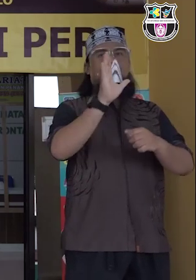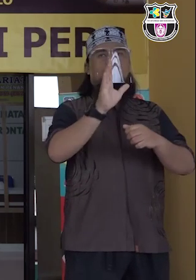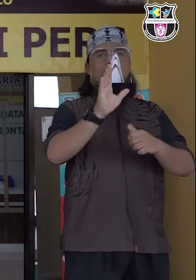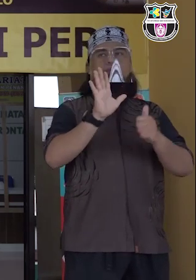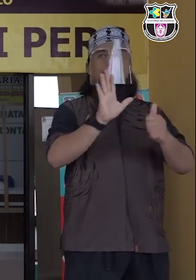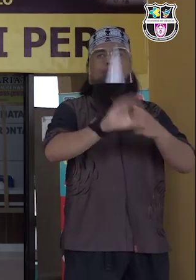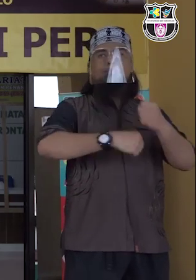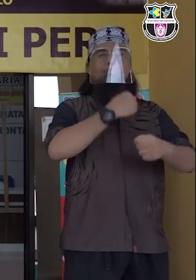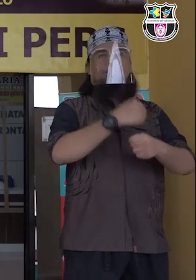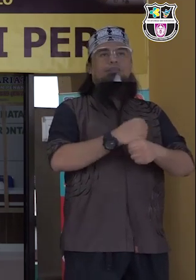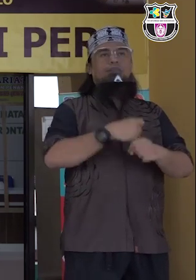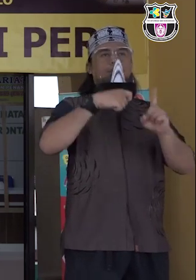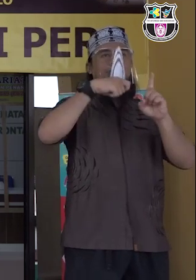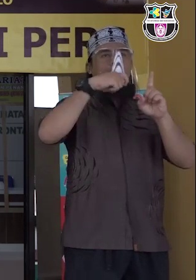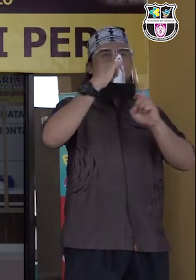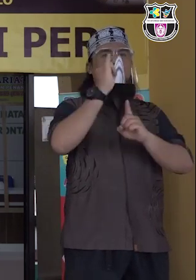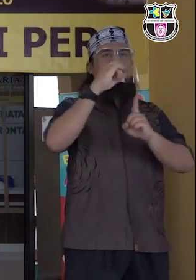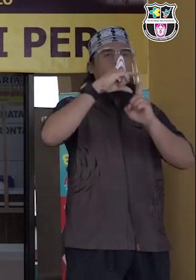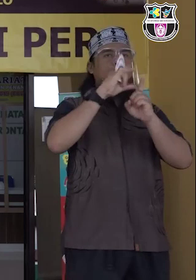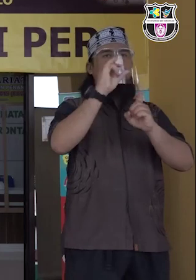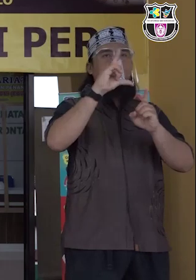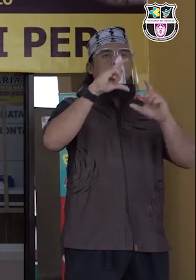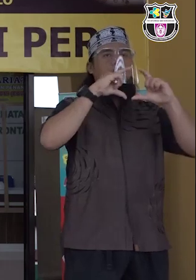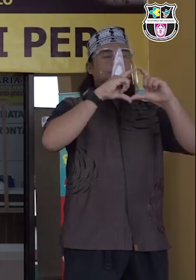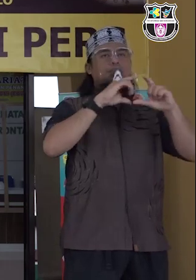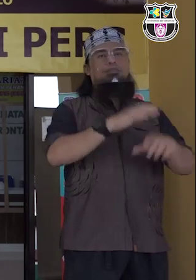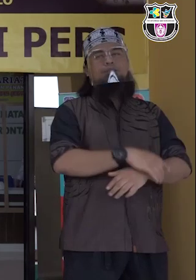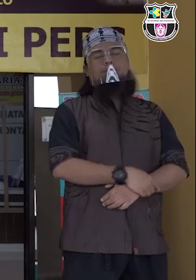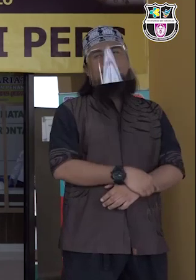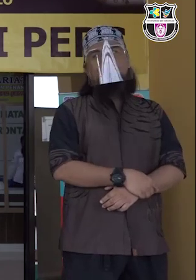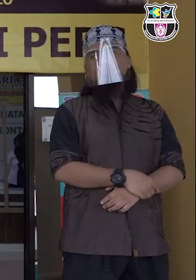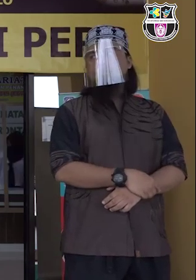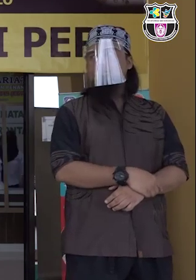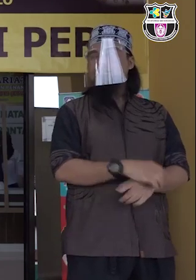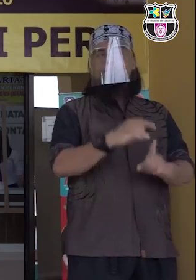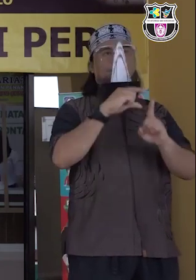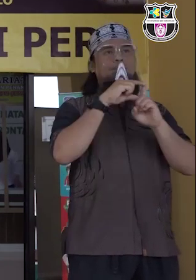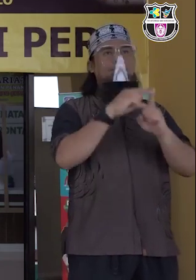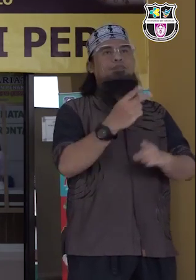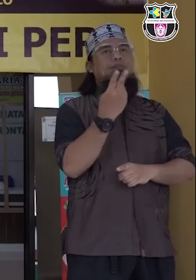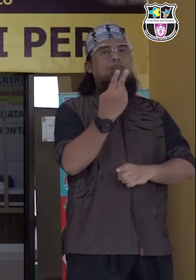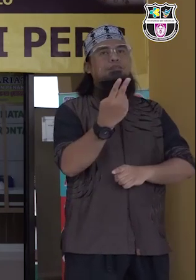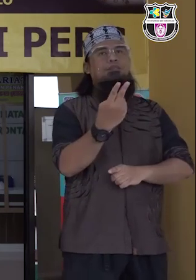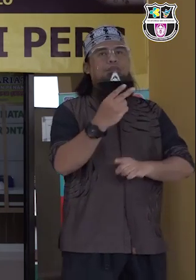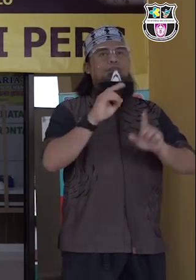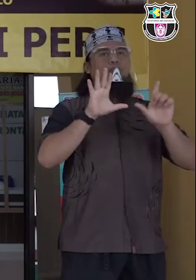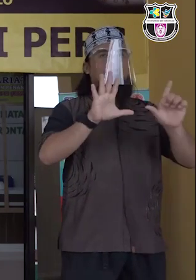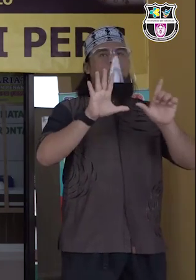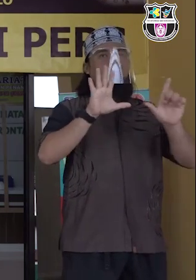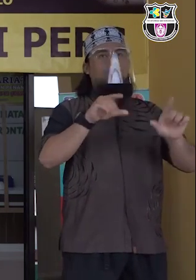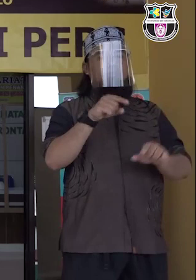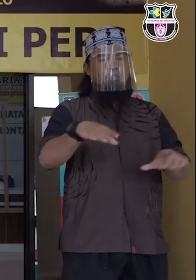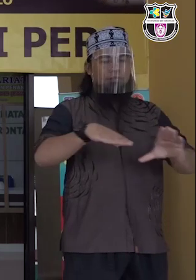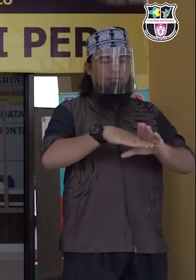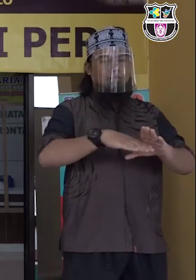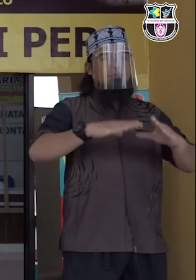Kelurahan Ipilo, Kecamatan Kota Timur, Kota Gorontalo. Pasien 277 ini sudah masuk rumah